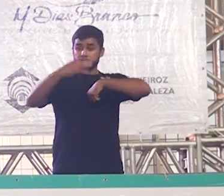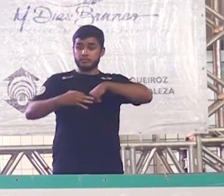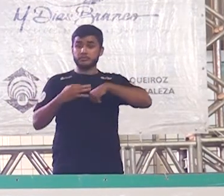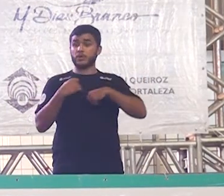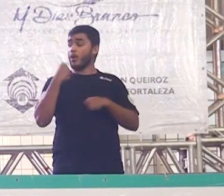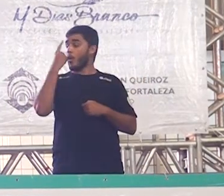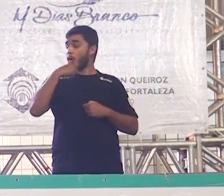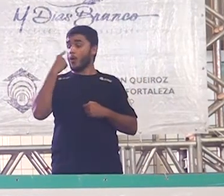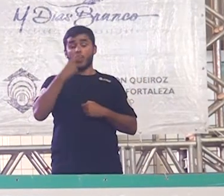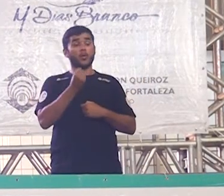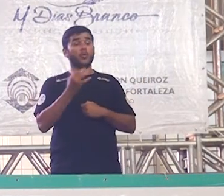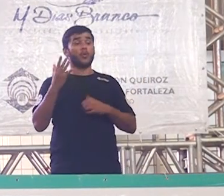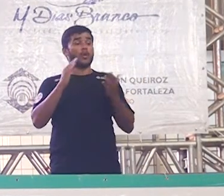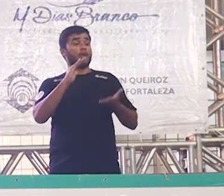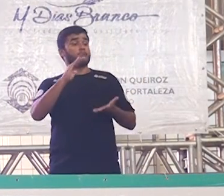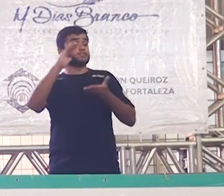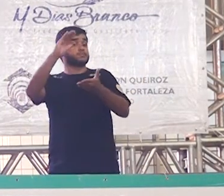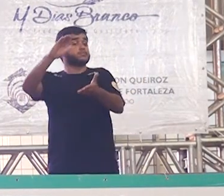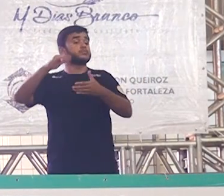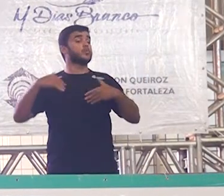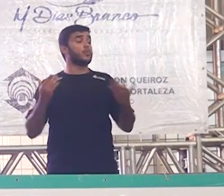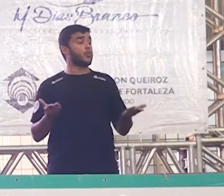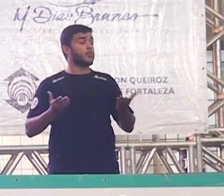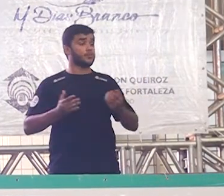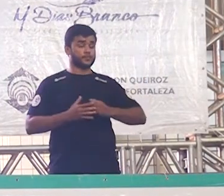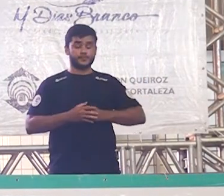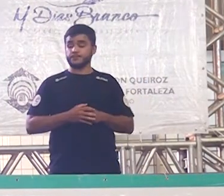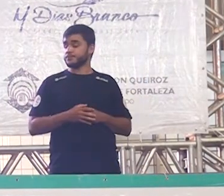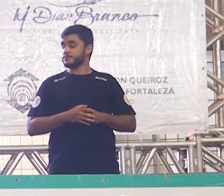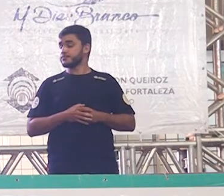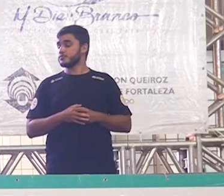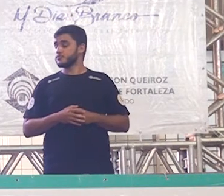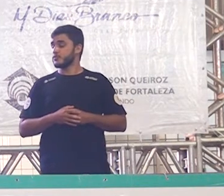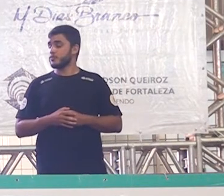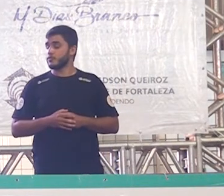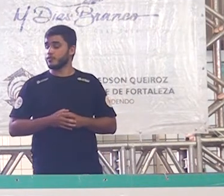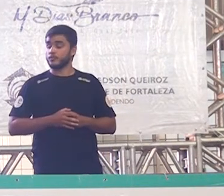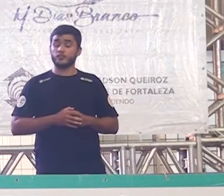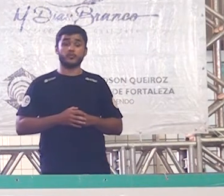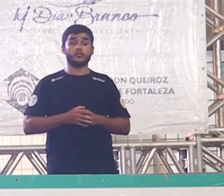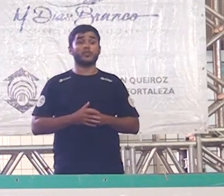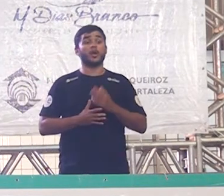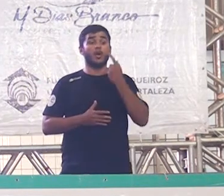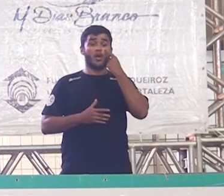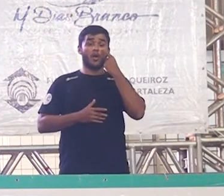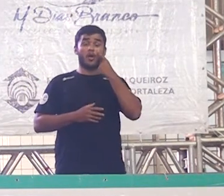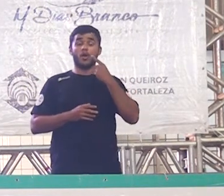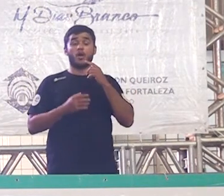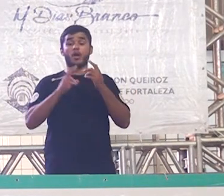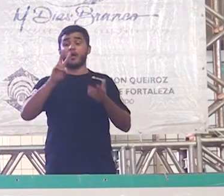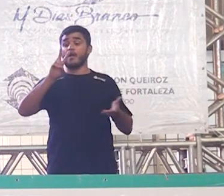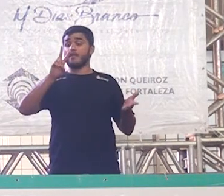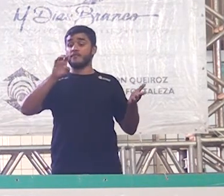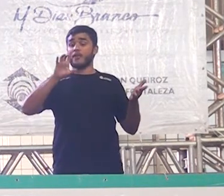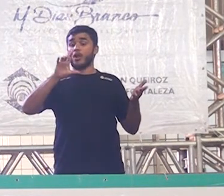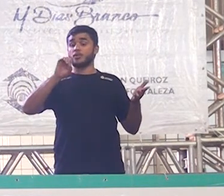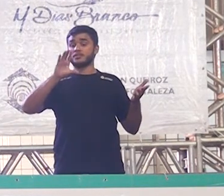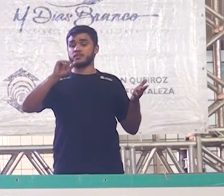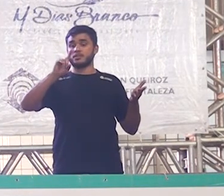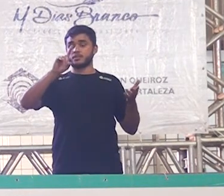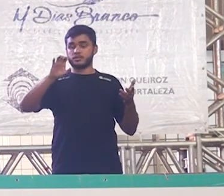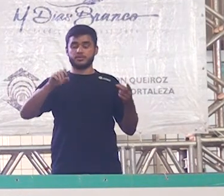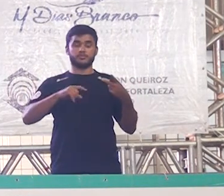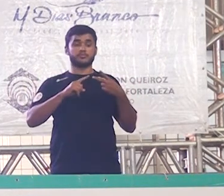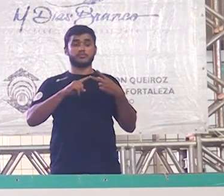em horas para efetuar essa entrega? Meninos, se a gente está tendo velocidade, distância, basta